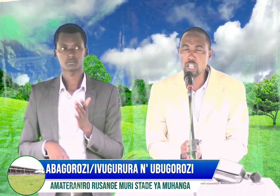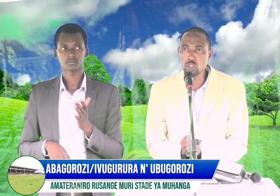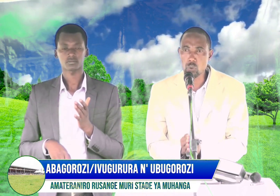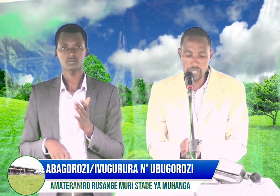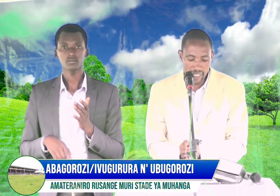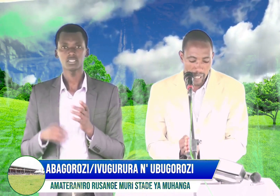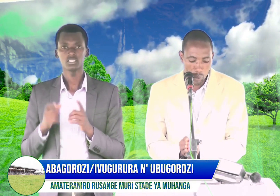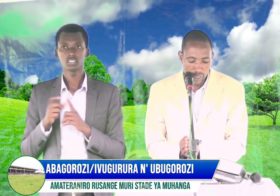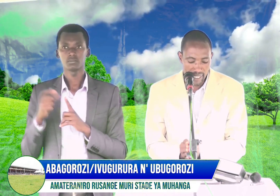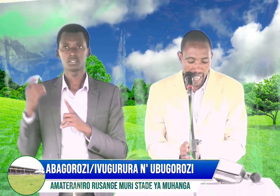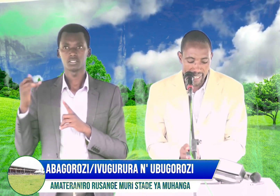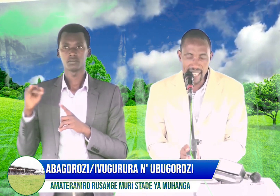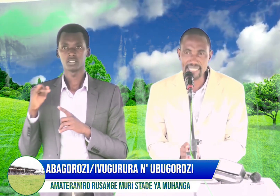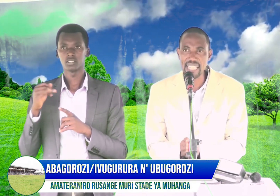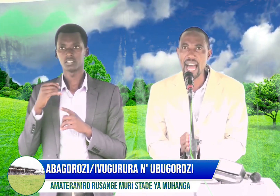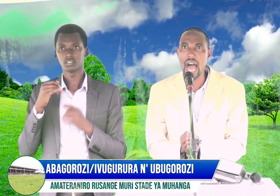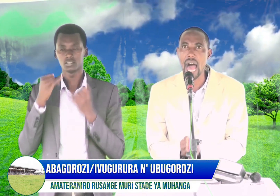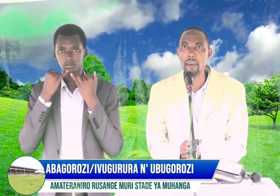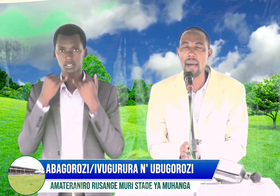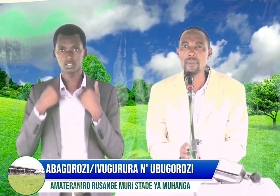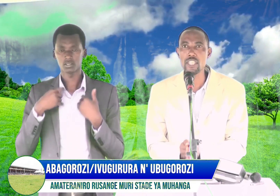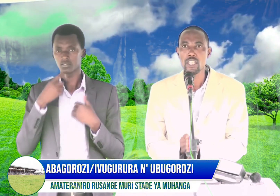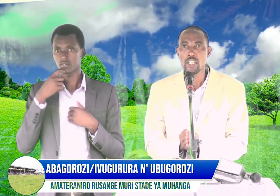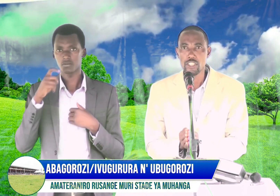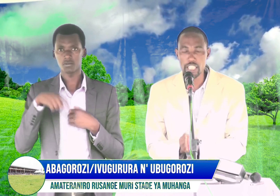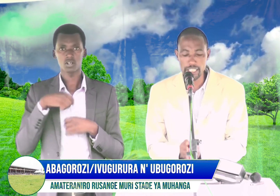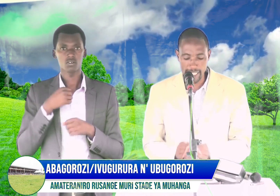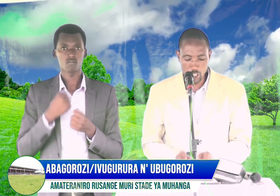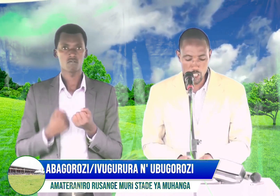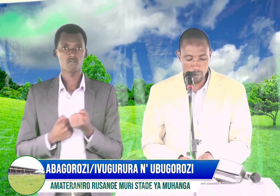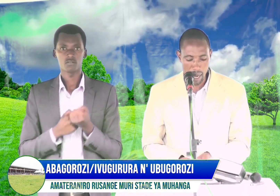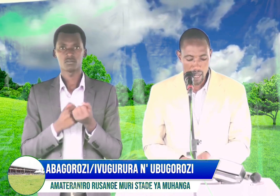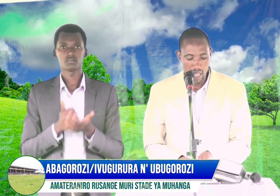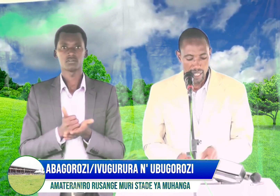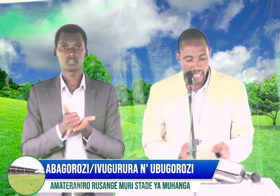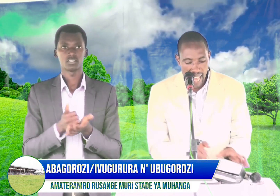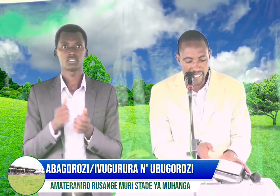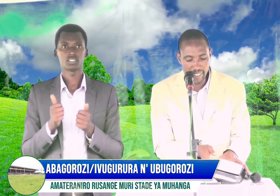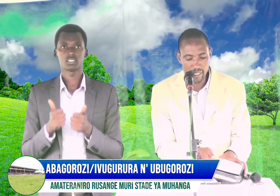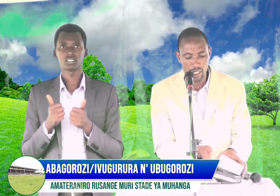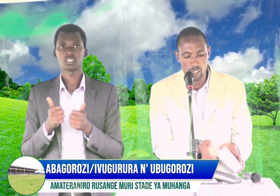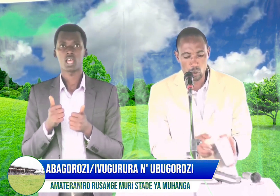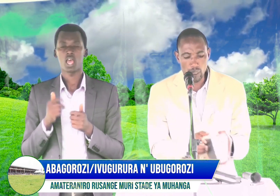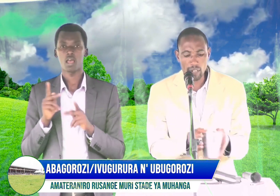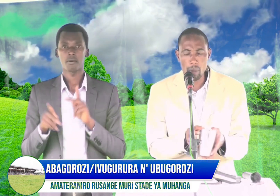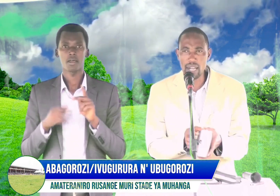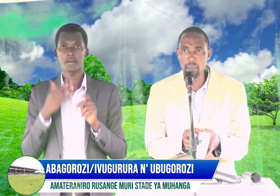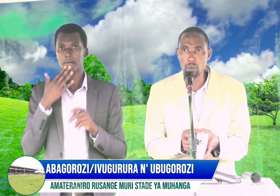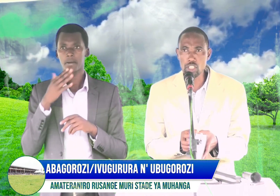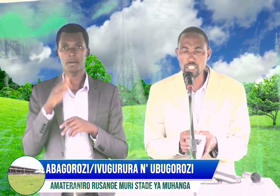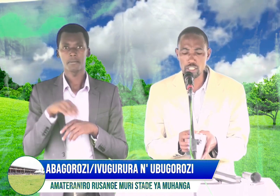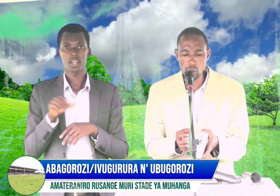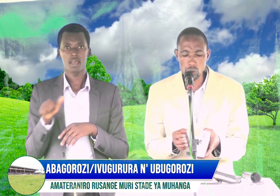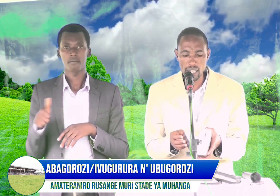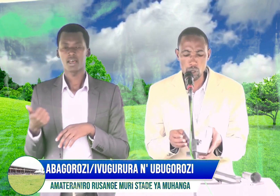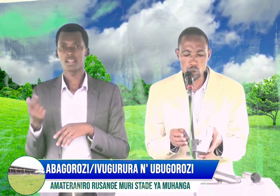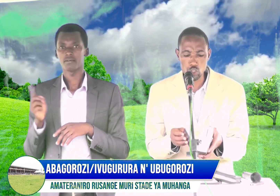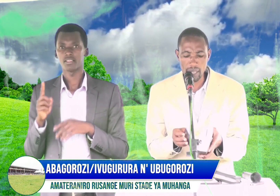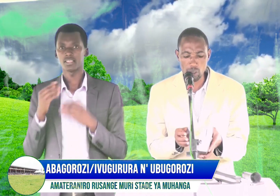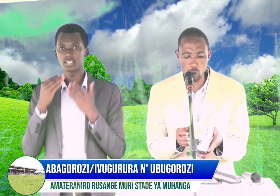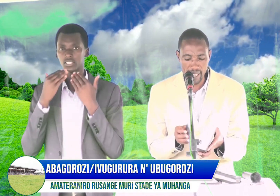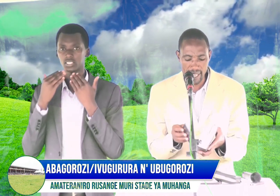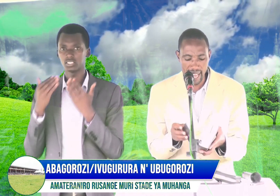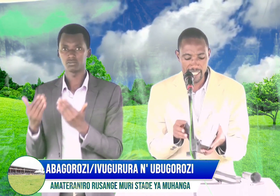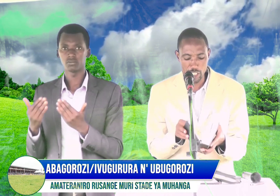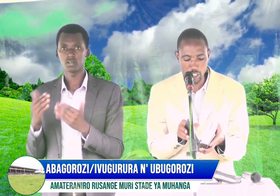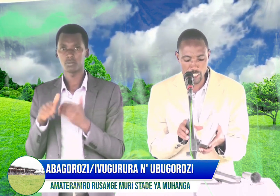ritubwira ko dukwiriye kugirira neza ababi n'indashima, kandi tugakomera mu bukristo kugira ngo